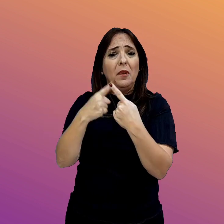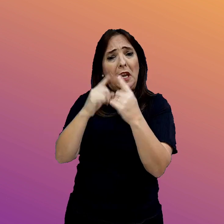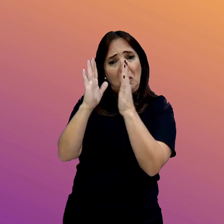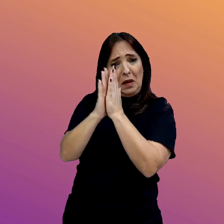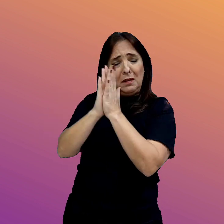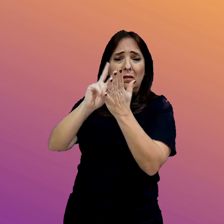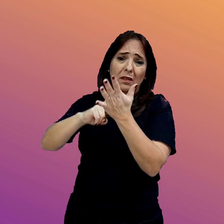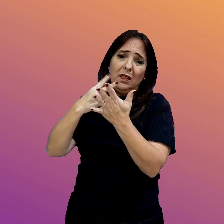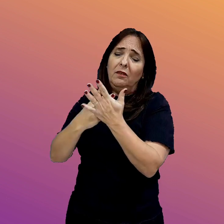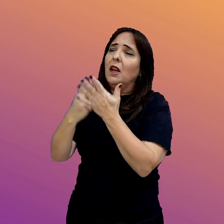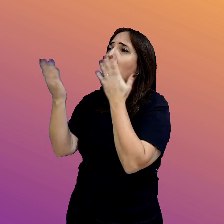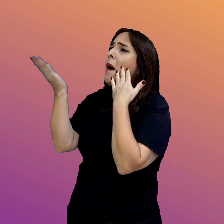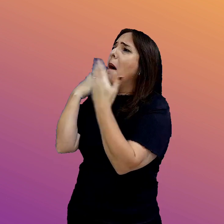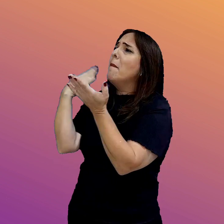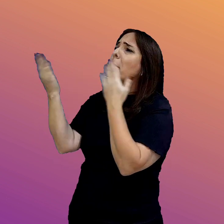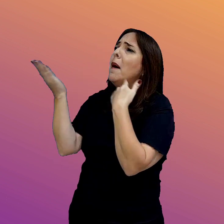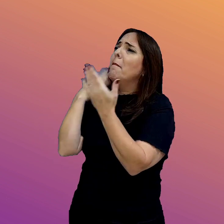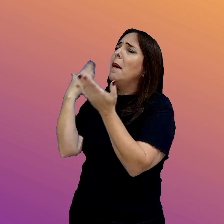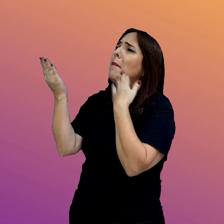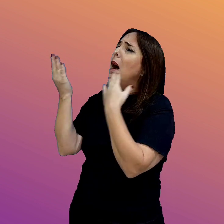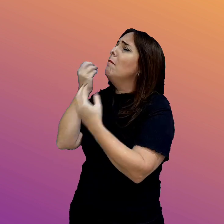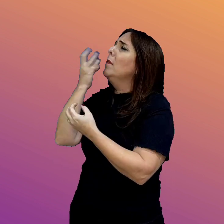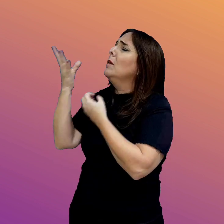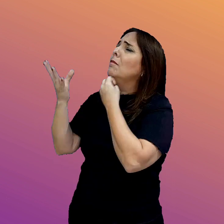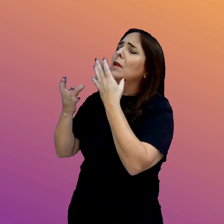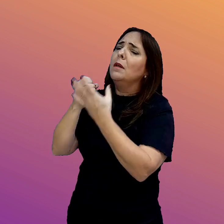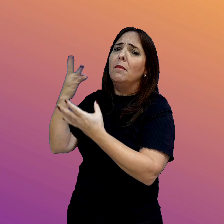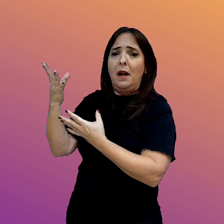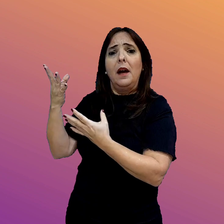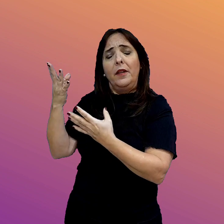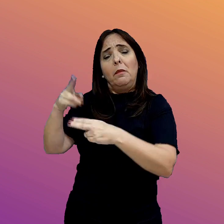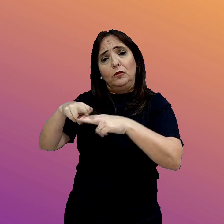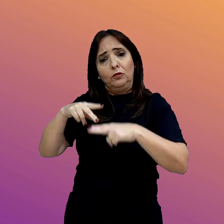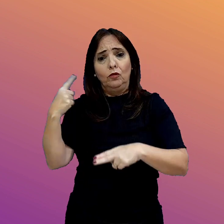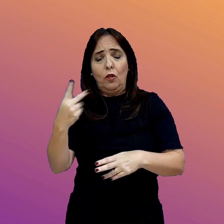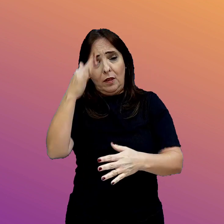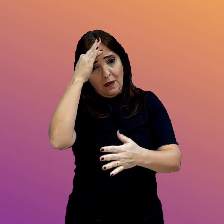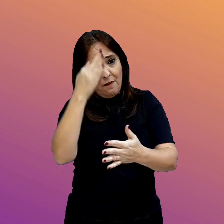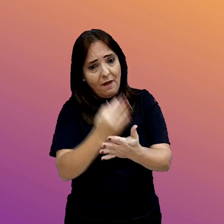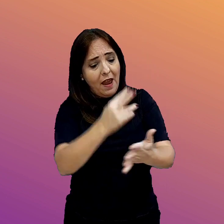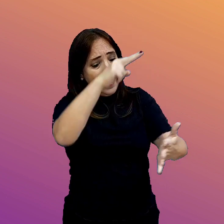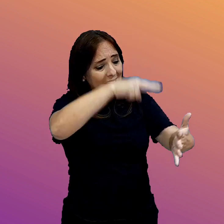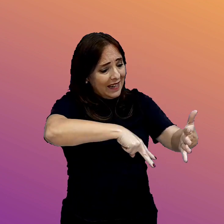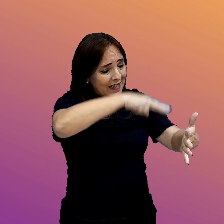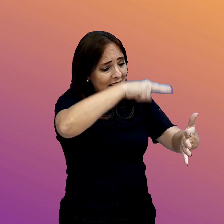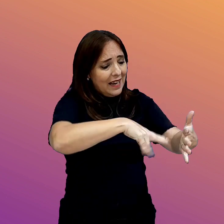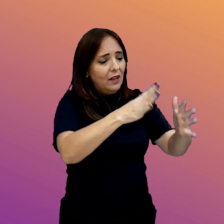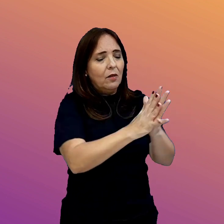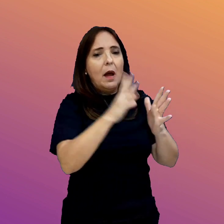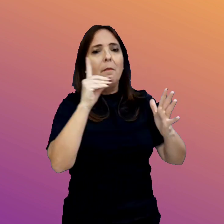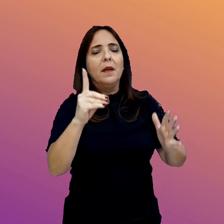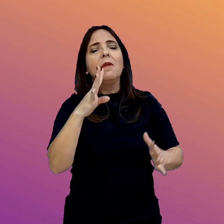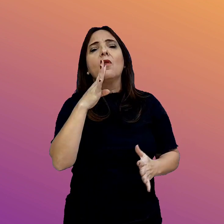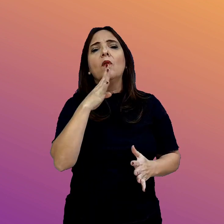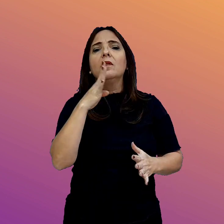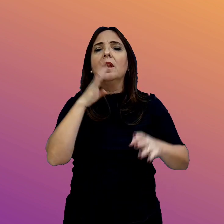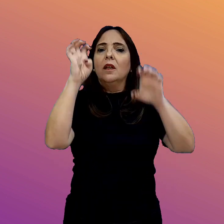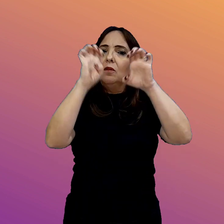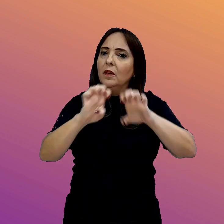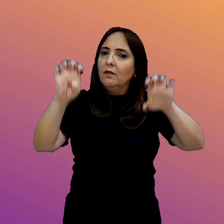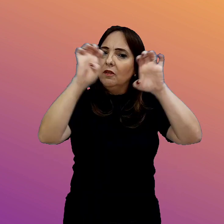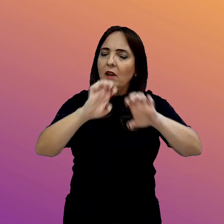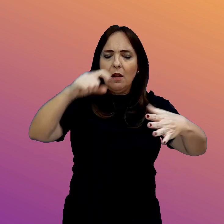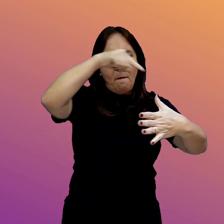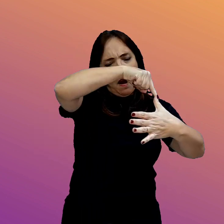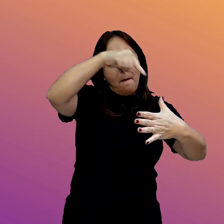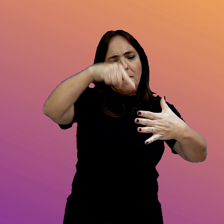com Deus, através da nossa fé em Cristo, e lendo a Bíblia, conhecendo os evangelhos, a